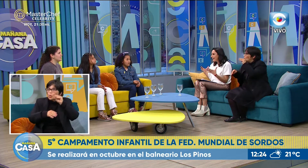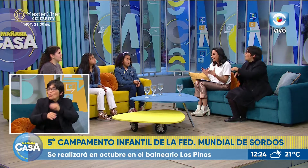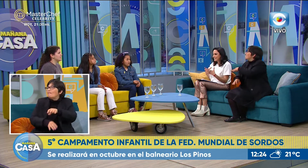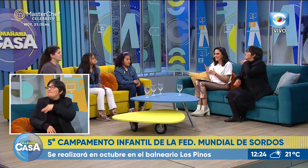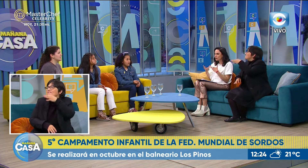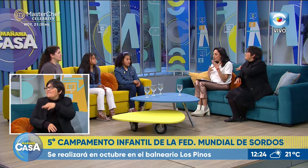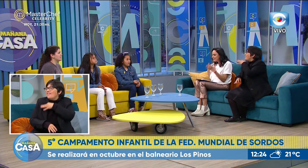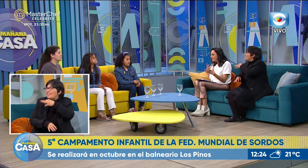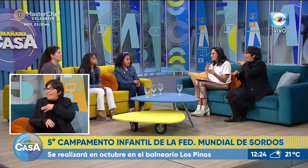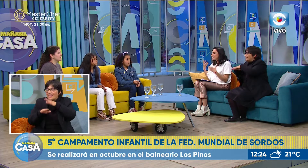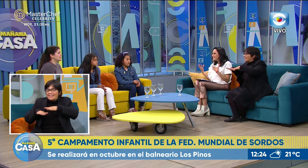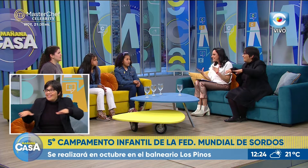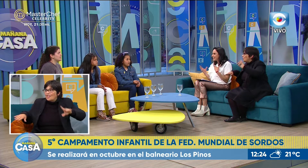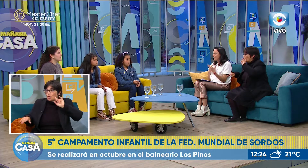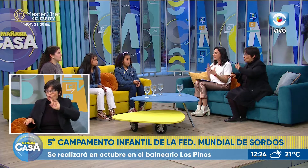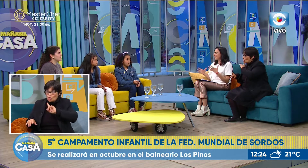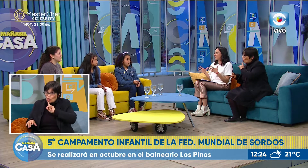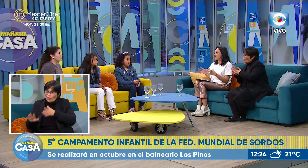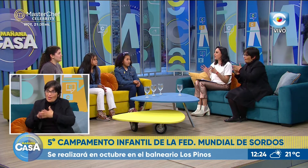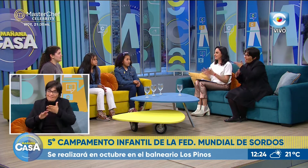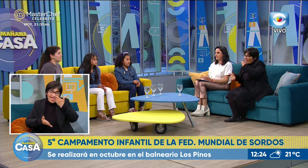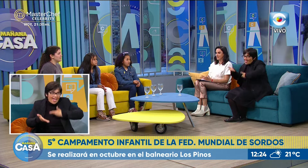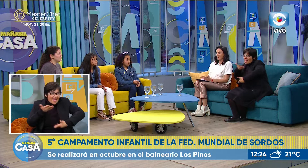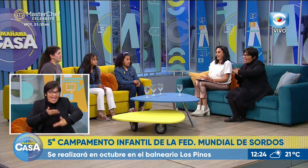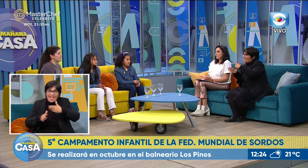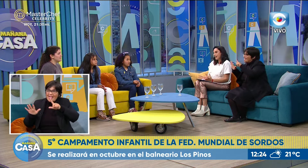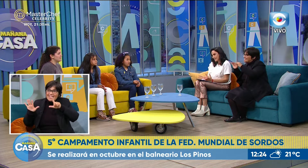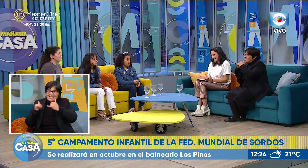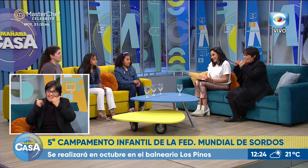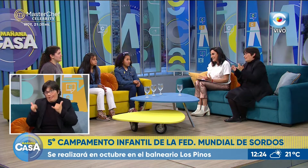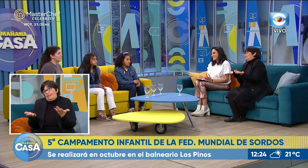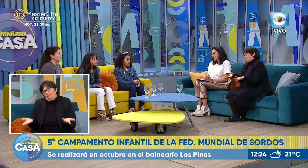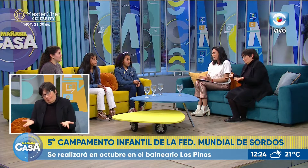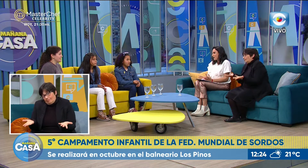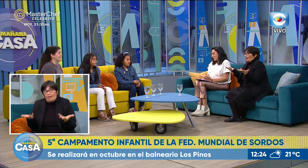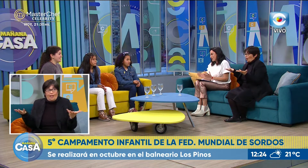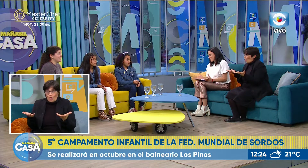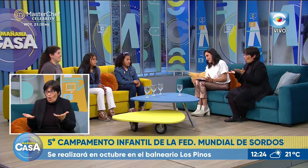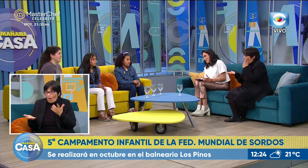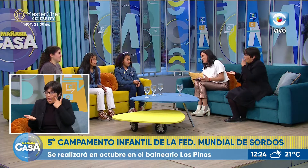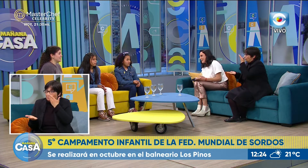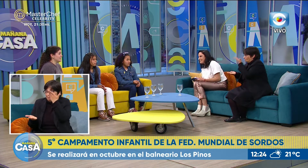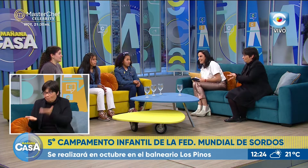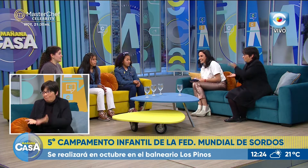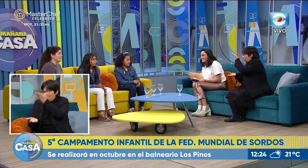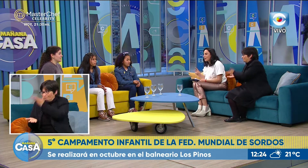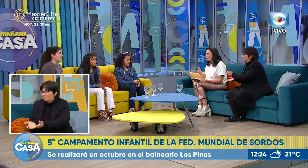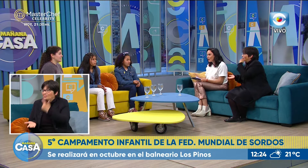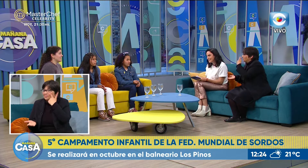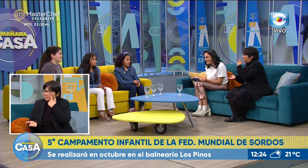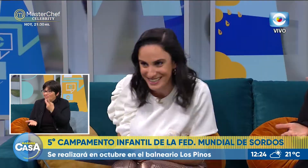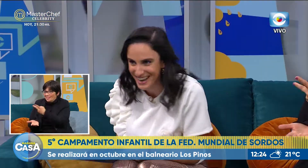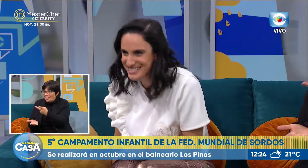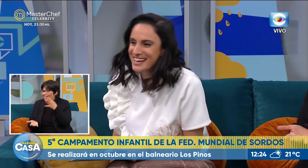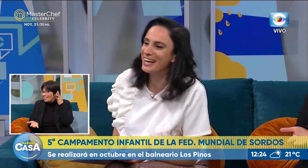vida de estos niños y niñas que van a intercambiar durante siete días. ¿Qué les parece si conocemos la vida de estas